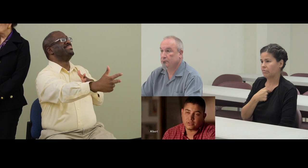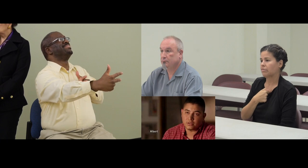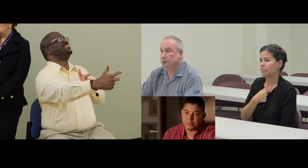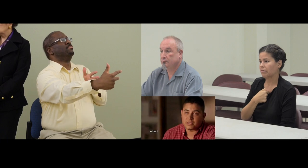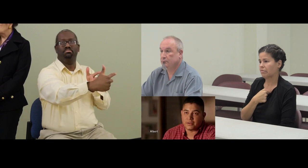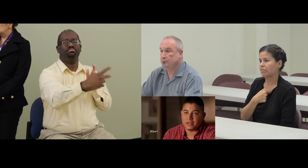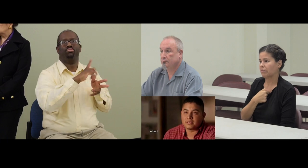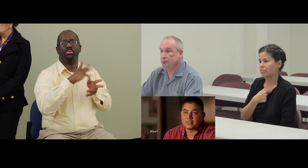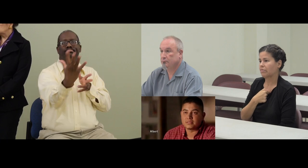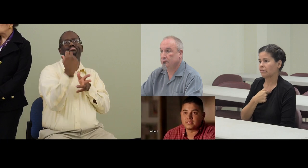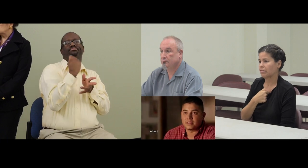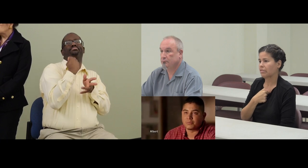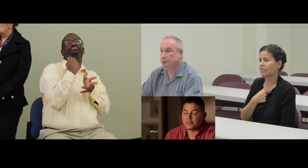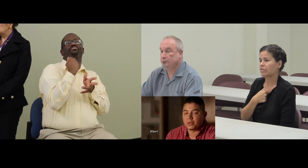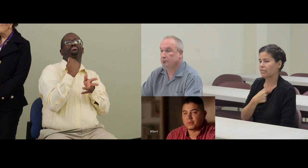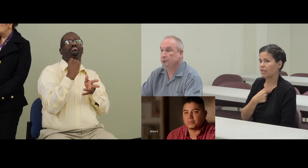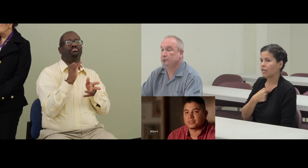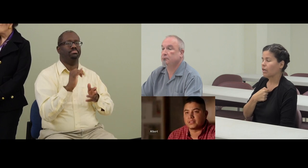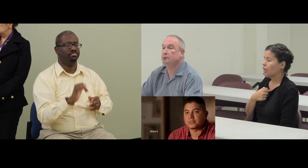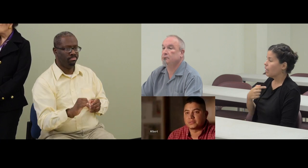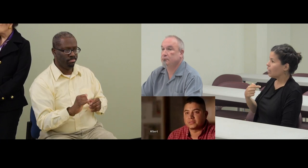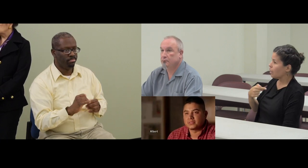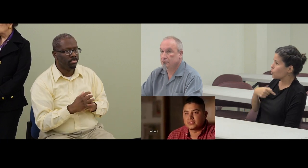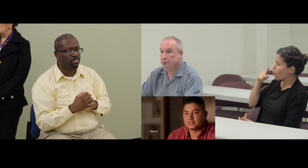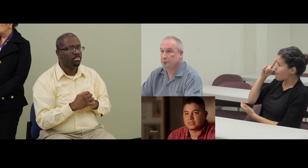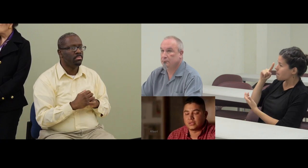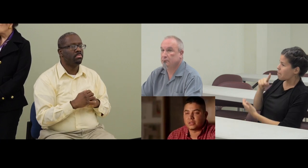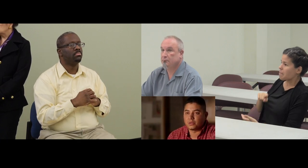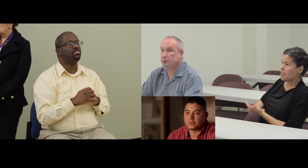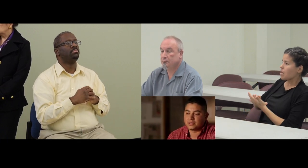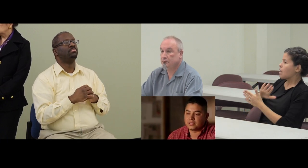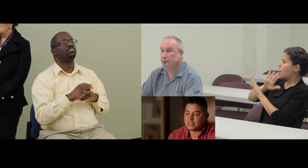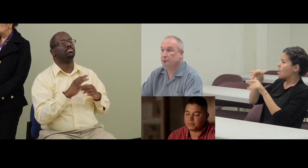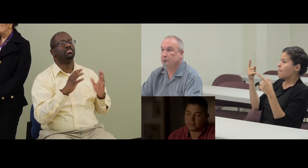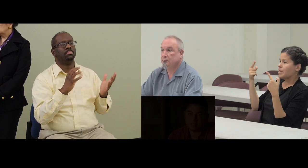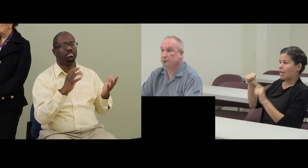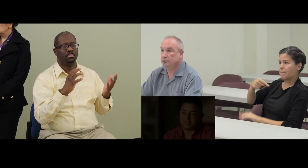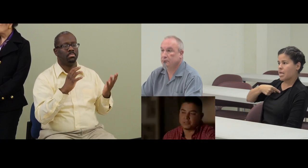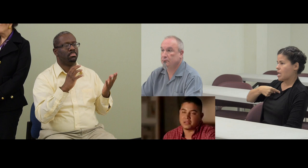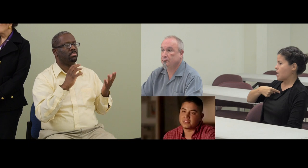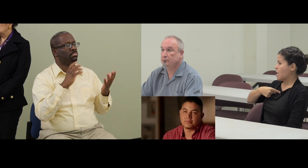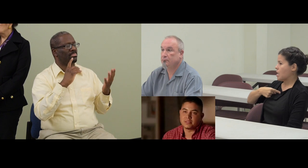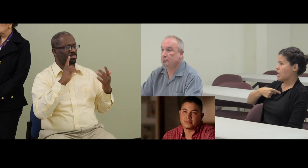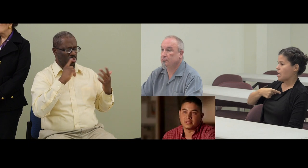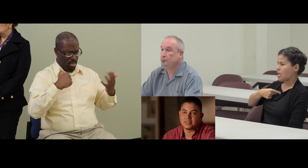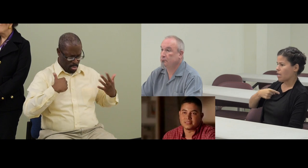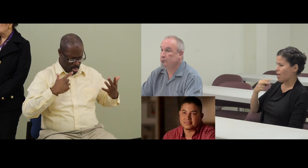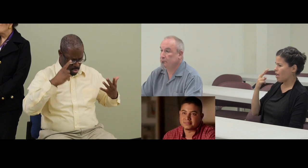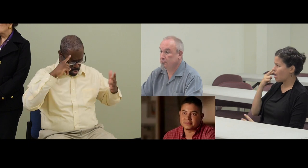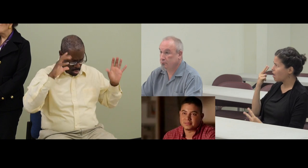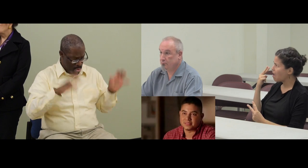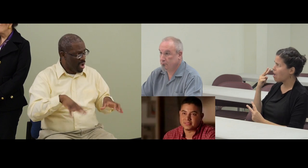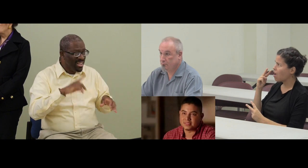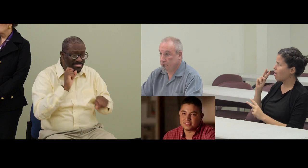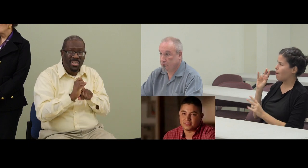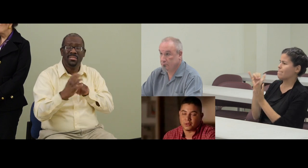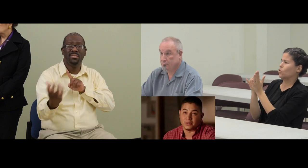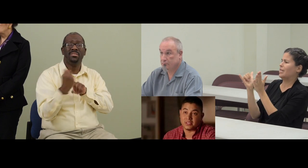pues lo que yo pensaba antes que a mí nunca me iba a pasar esto es lo que yo decía siempre no es invisible